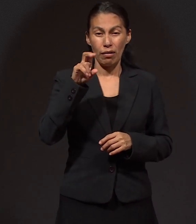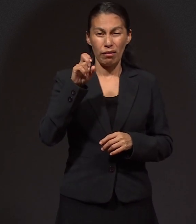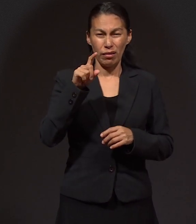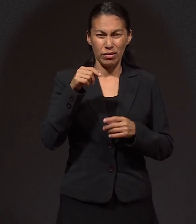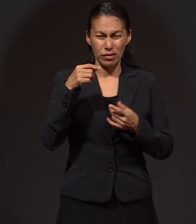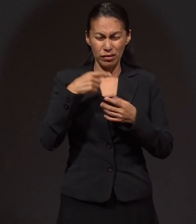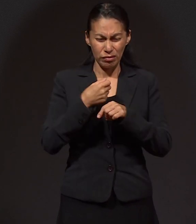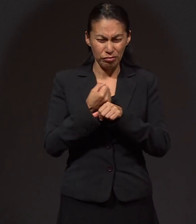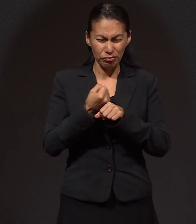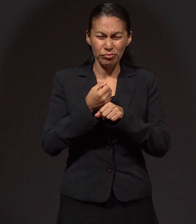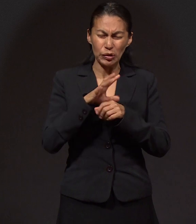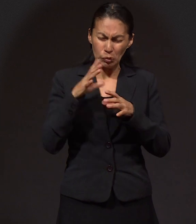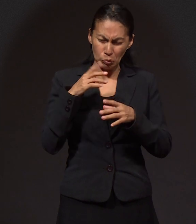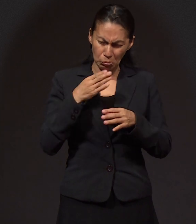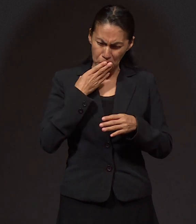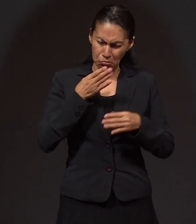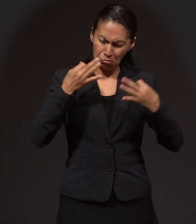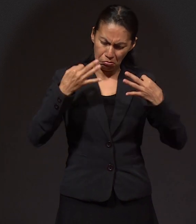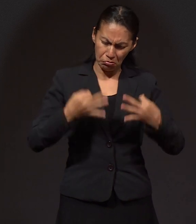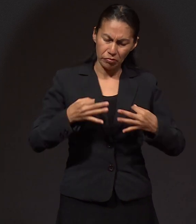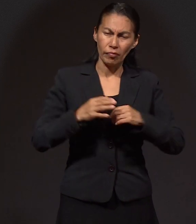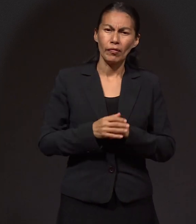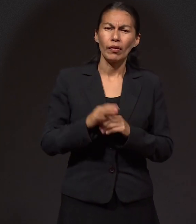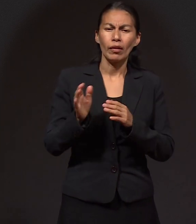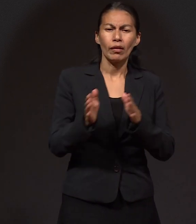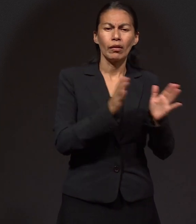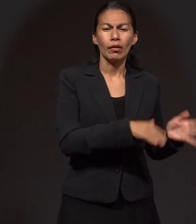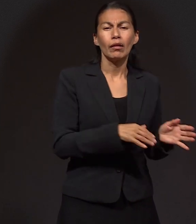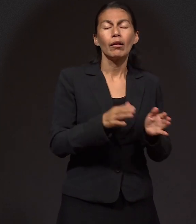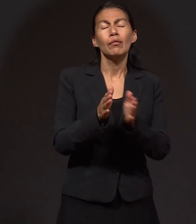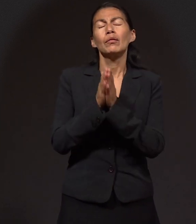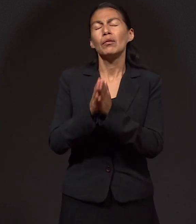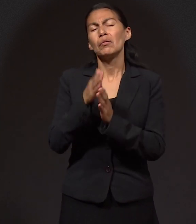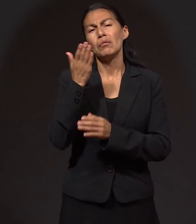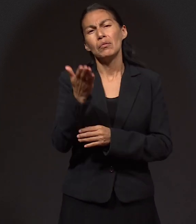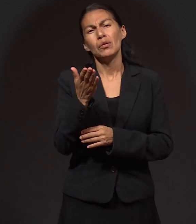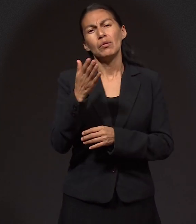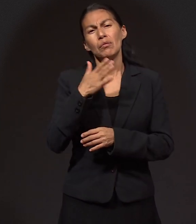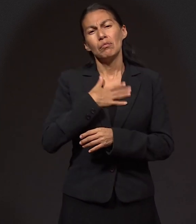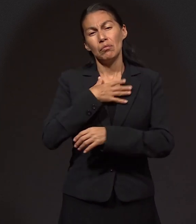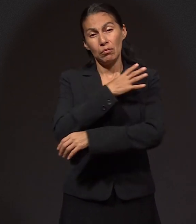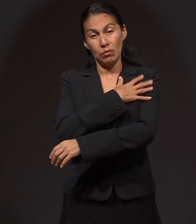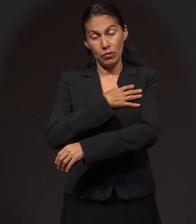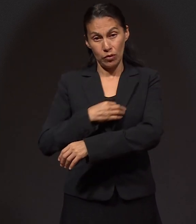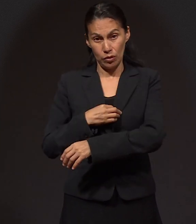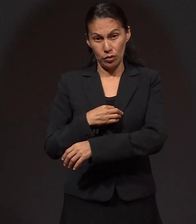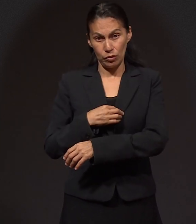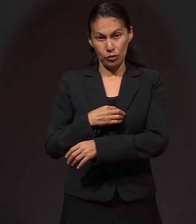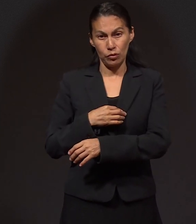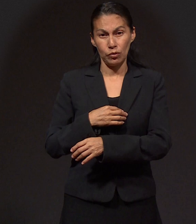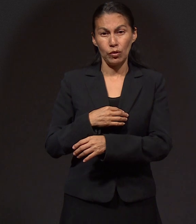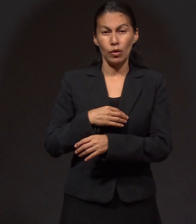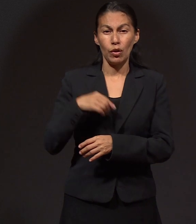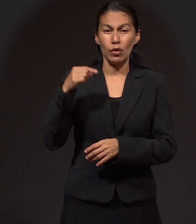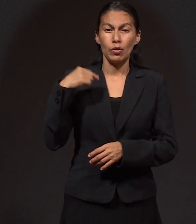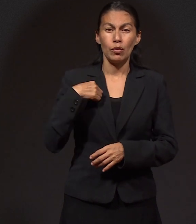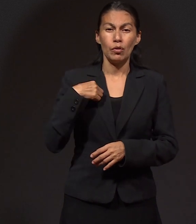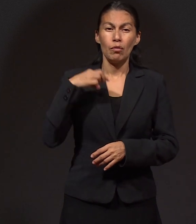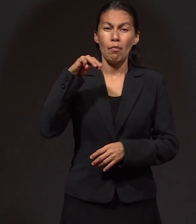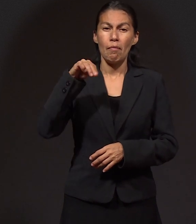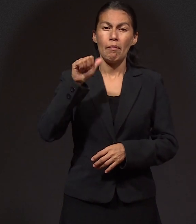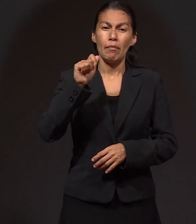Magda. Lanchis García. Buenas noches. Que Dios les bendiga. Les pido, por favor, que oren por mis hijos.